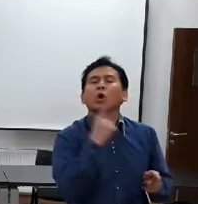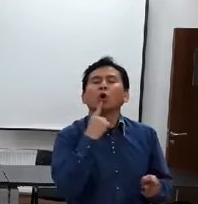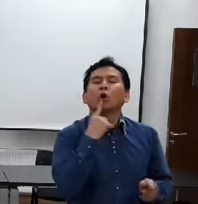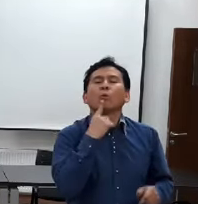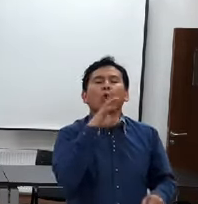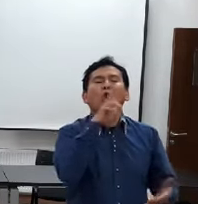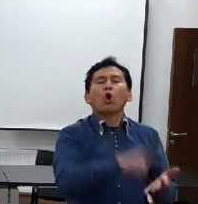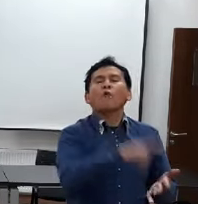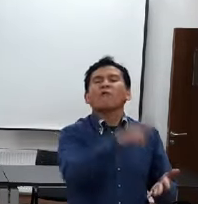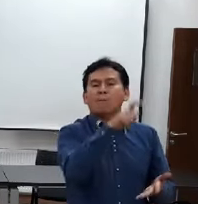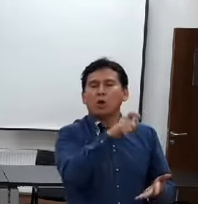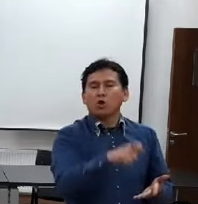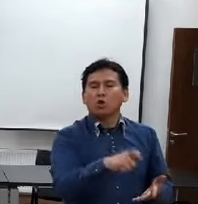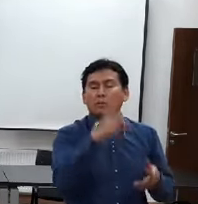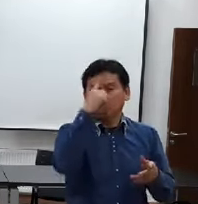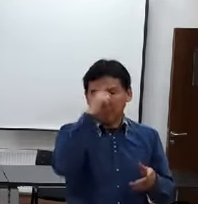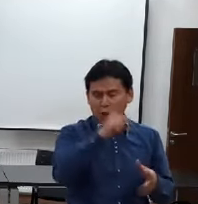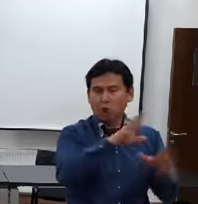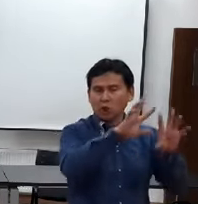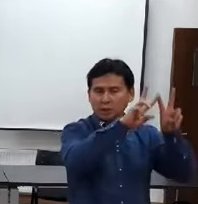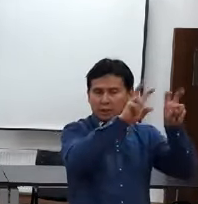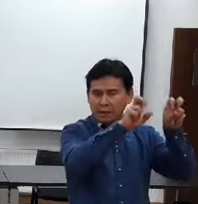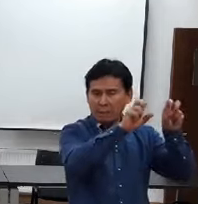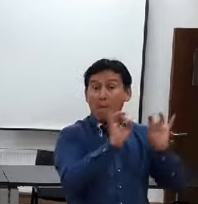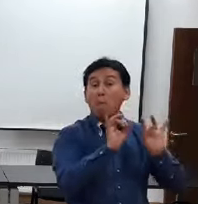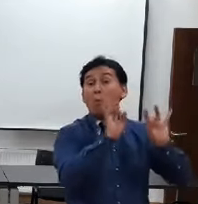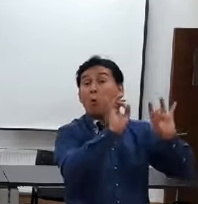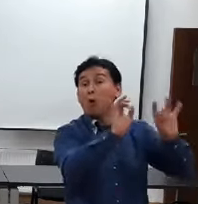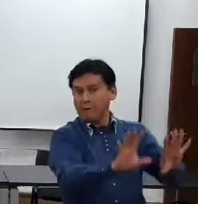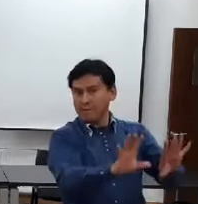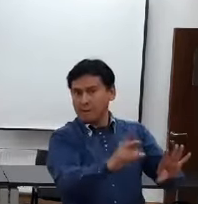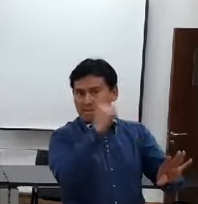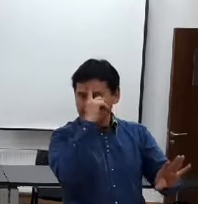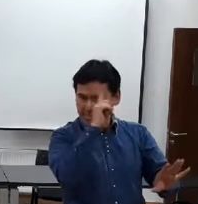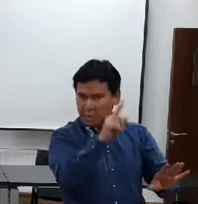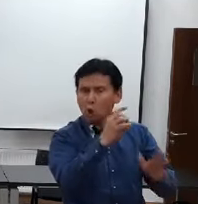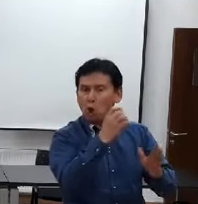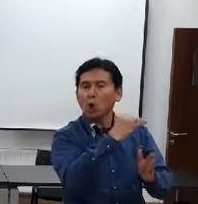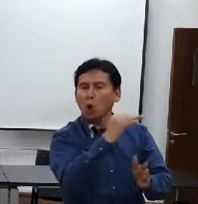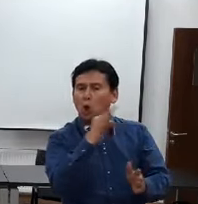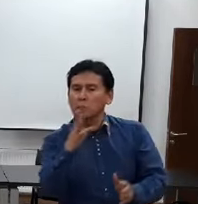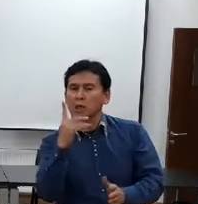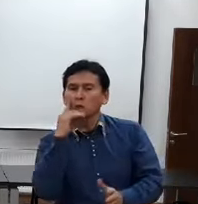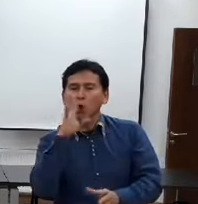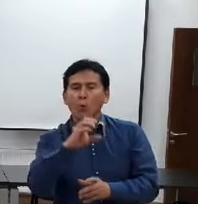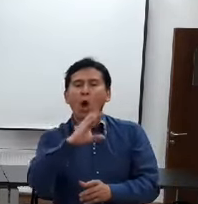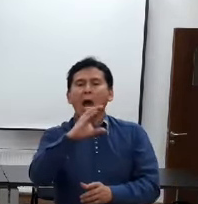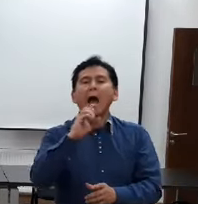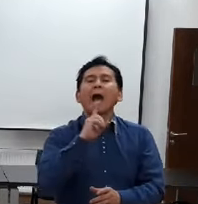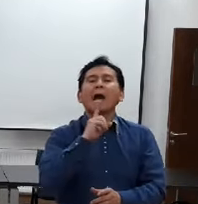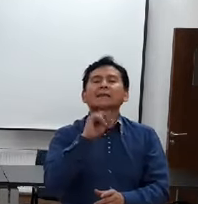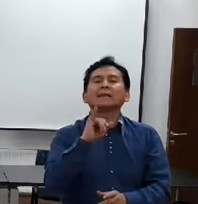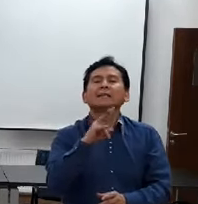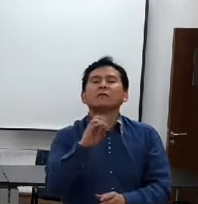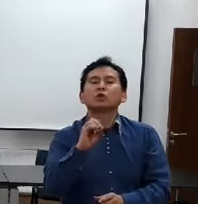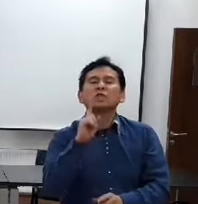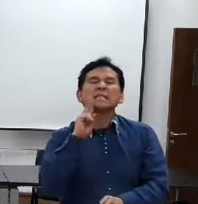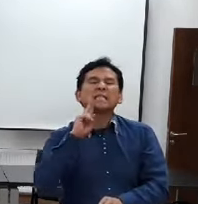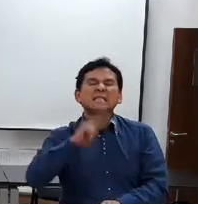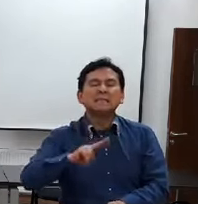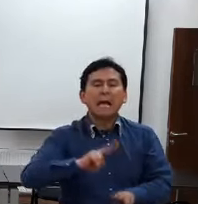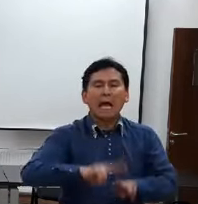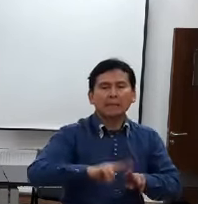confirmados entre comillas pero en la categoría de probables pero se van a contabilizar como casos activos sin realizar